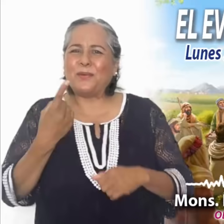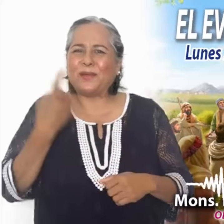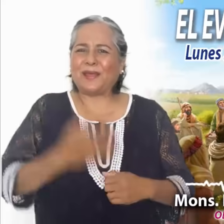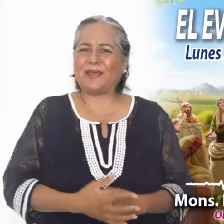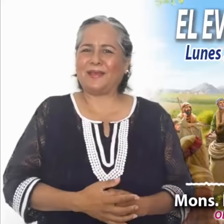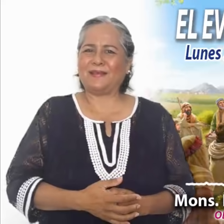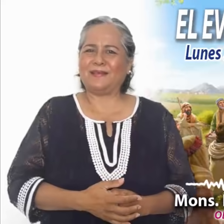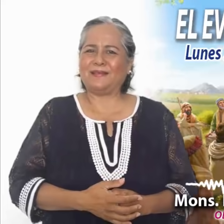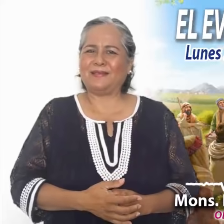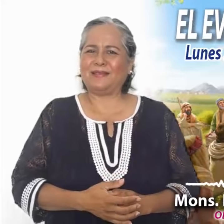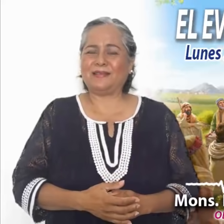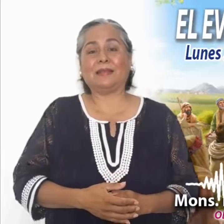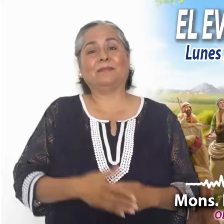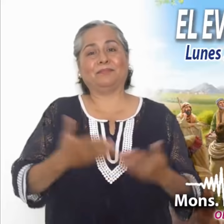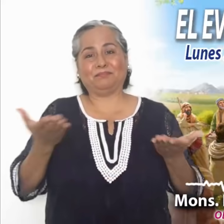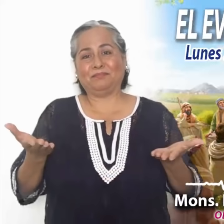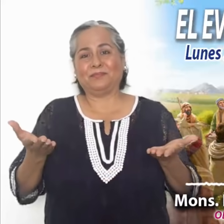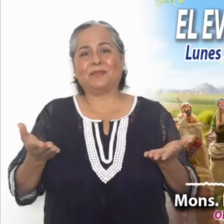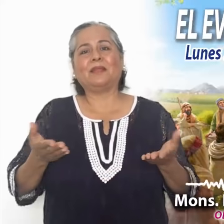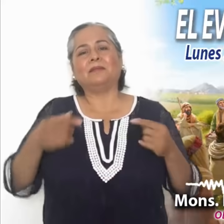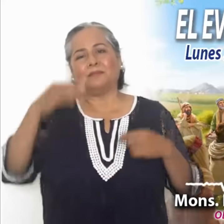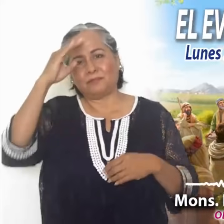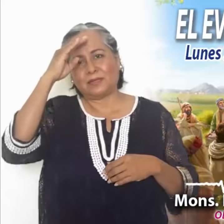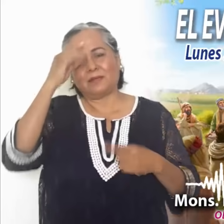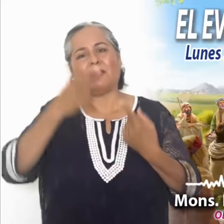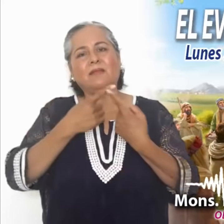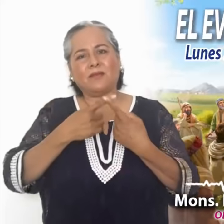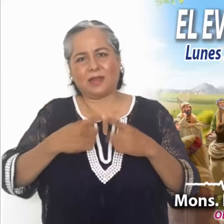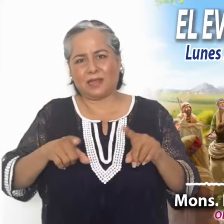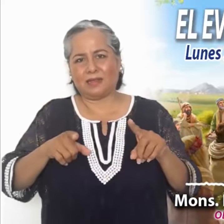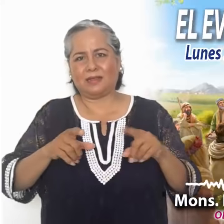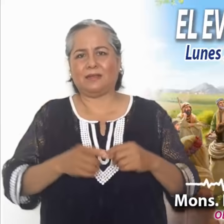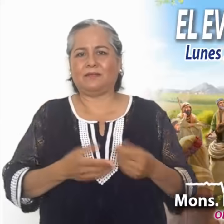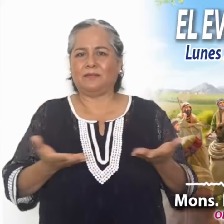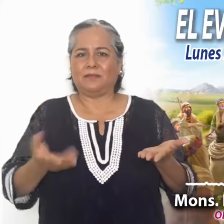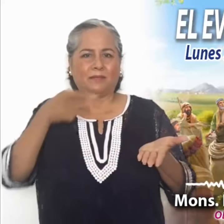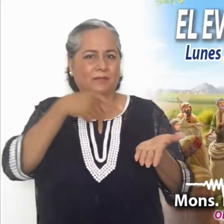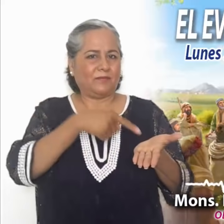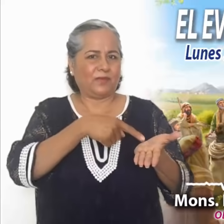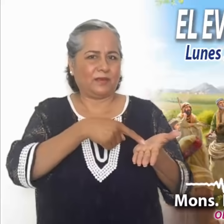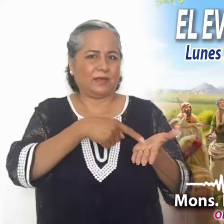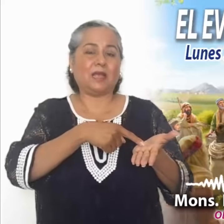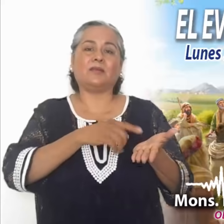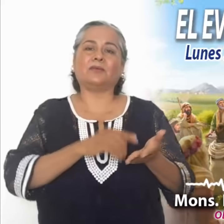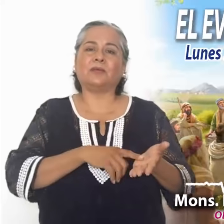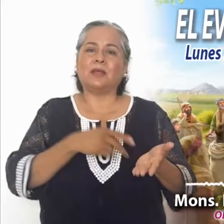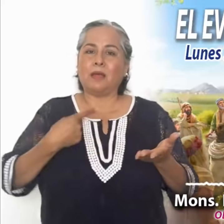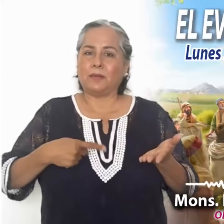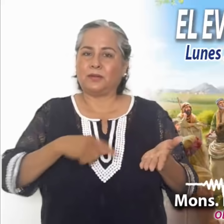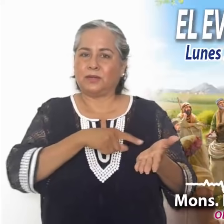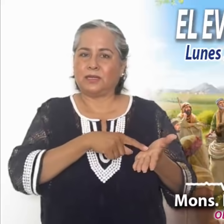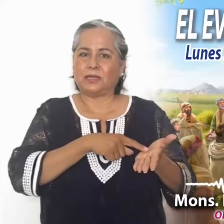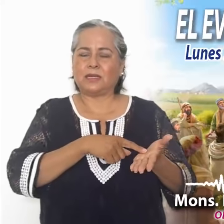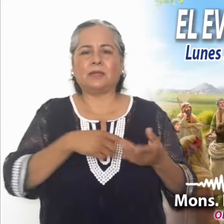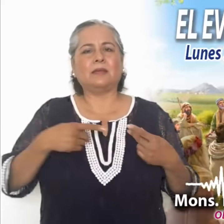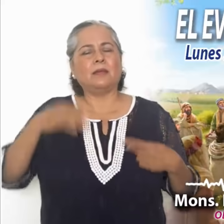religiosidad israelita, ni tampoco desde el modo de pensar de los romanos o de los griegos, que ponían unos